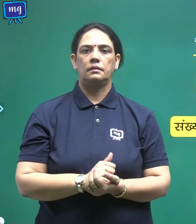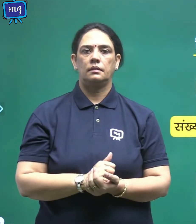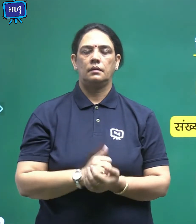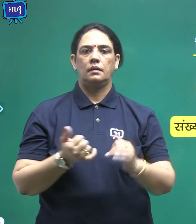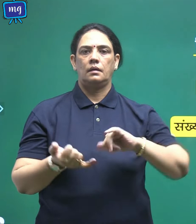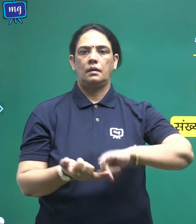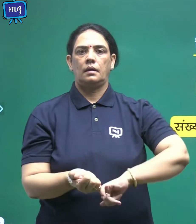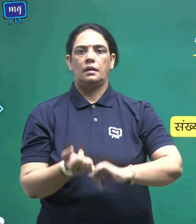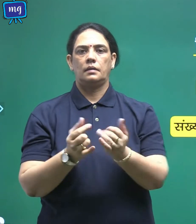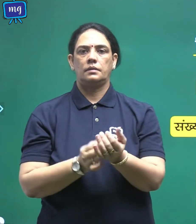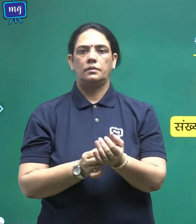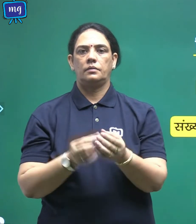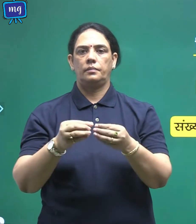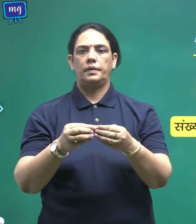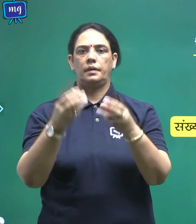विषय गणित